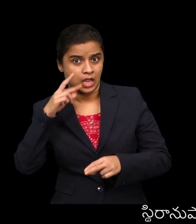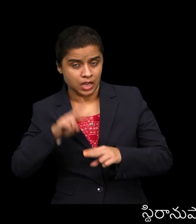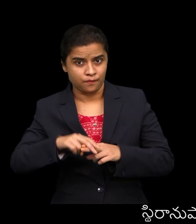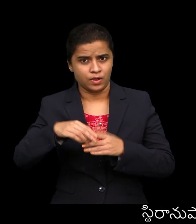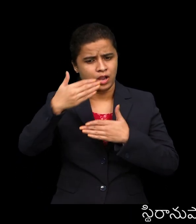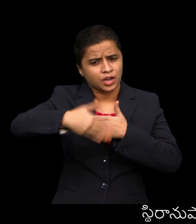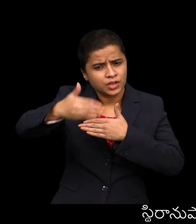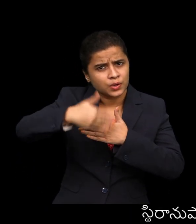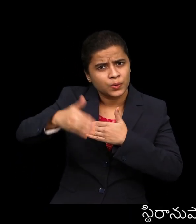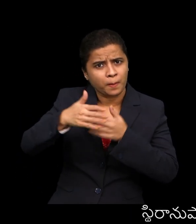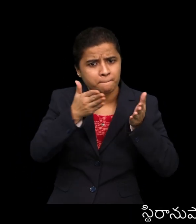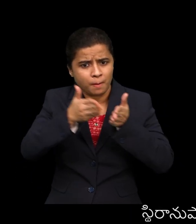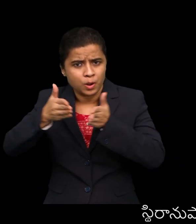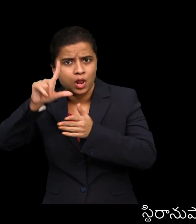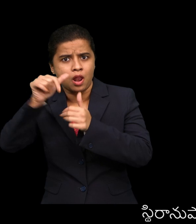స్థిరానుపాత నియమం